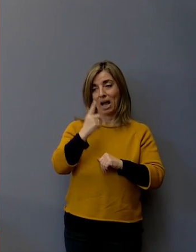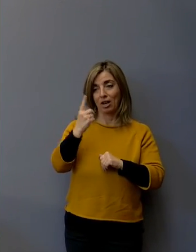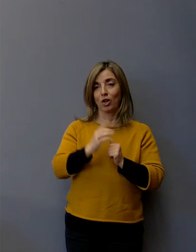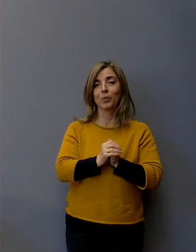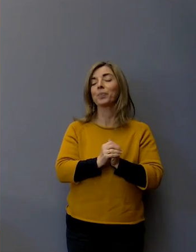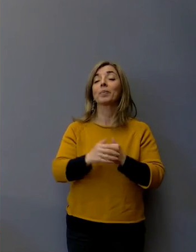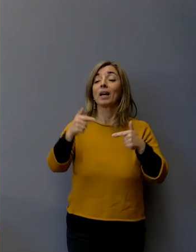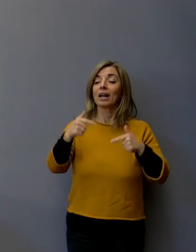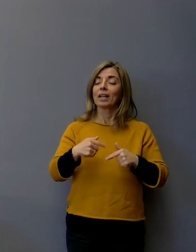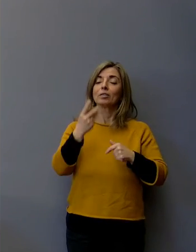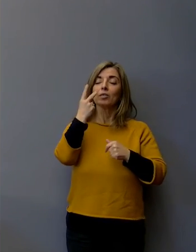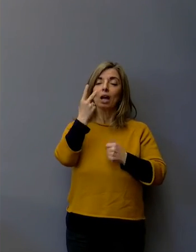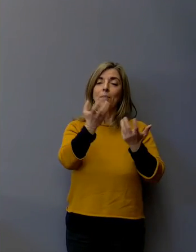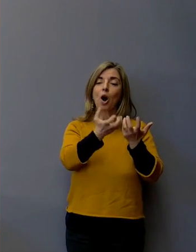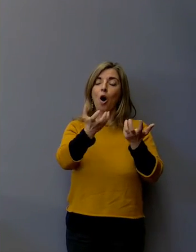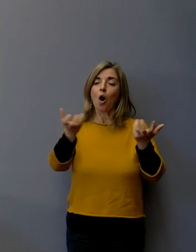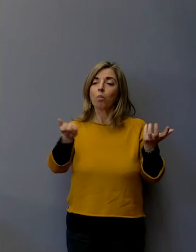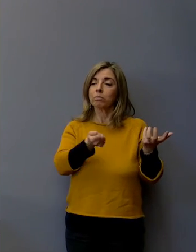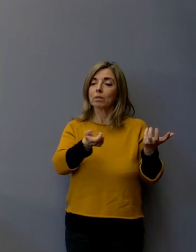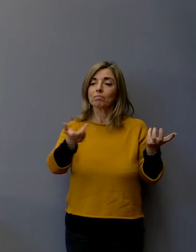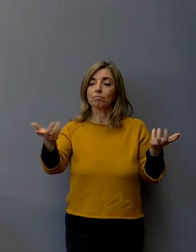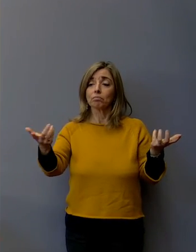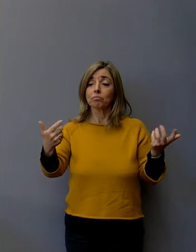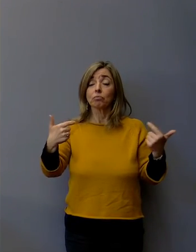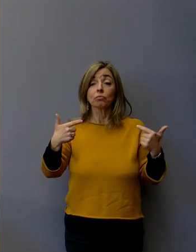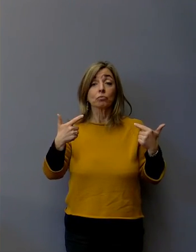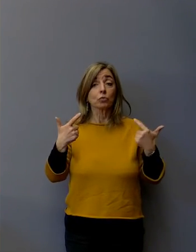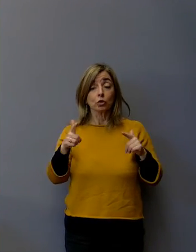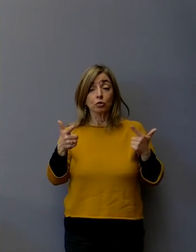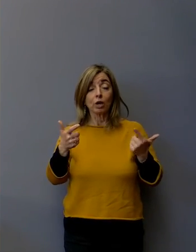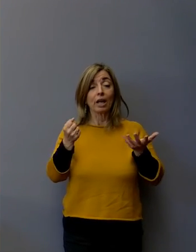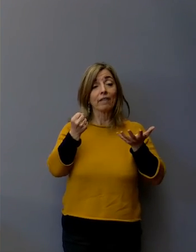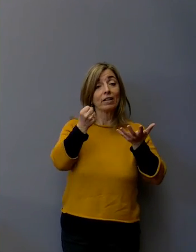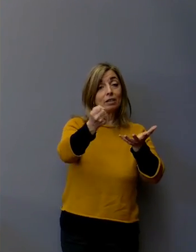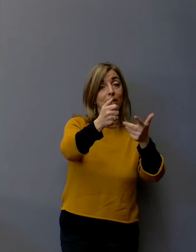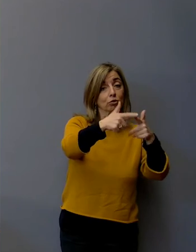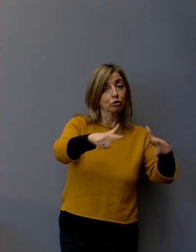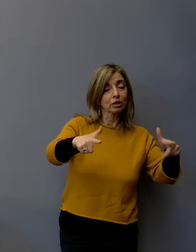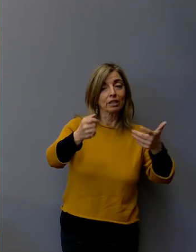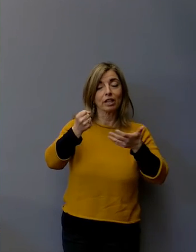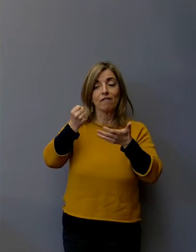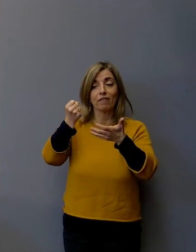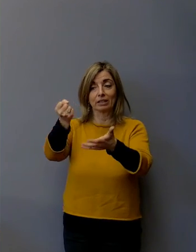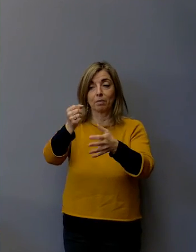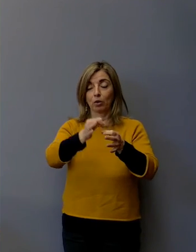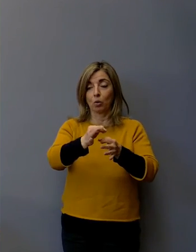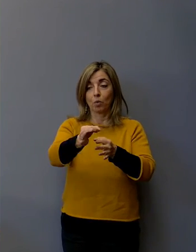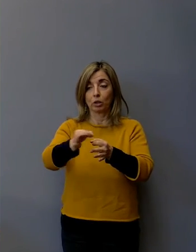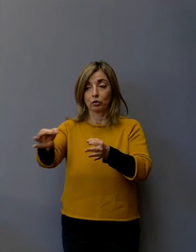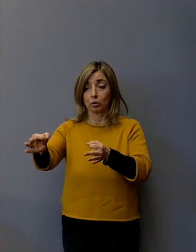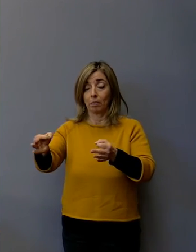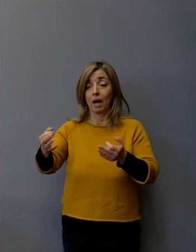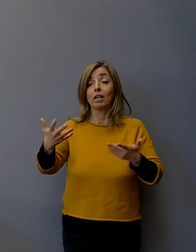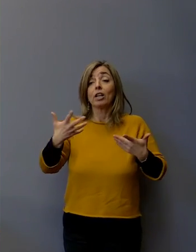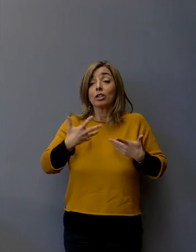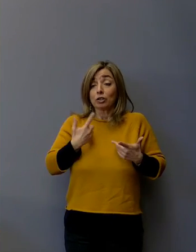esistono come dicevo prima investimenti cittadini e investimenti municipali esiste solo una città che è divisa in nove